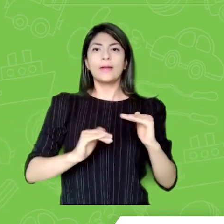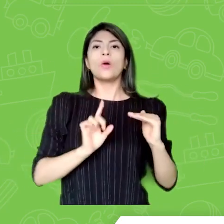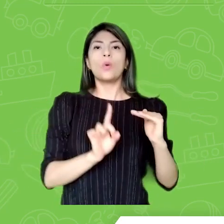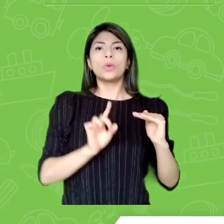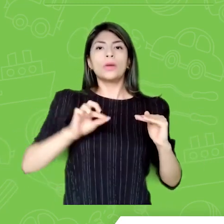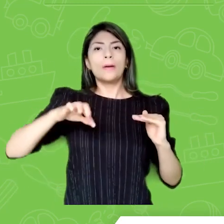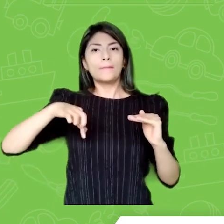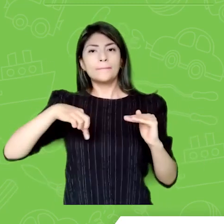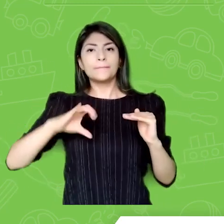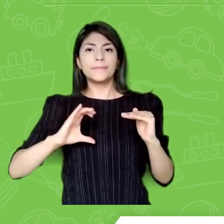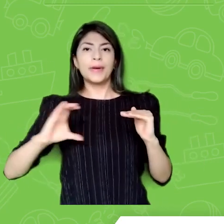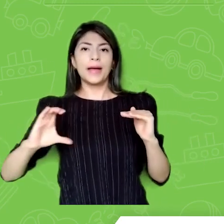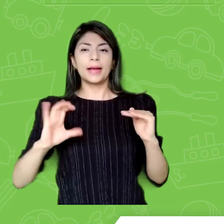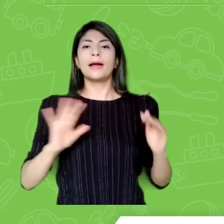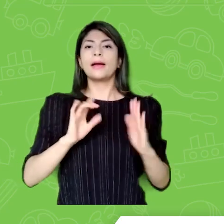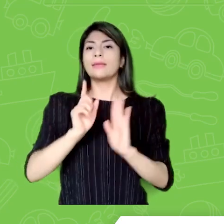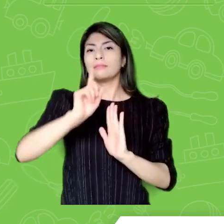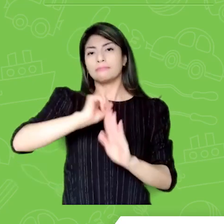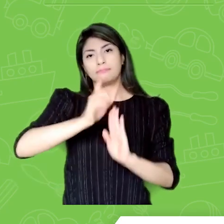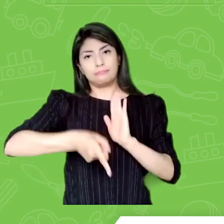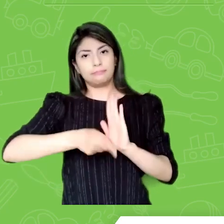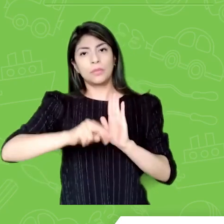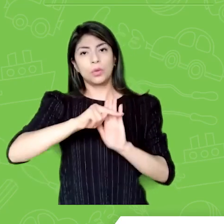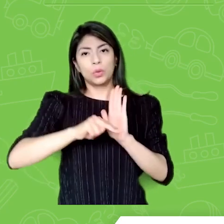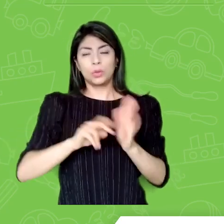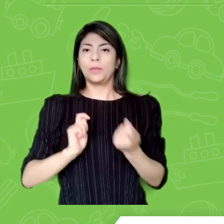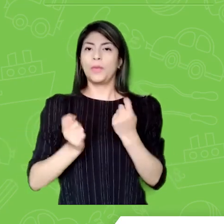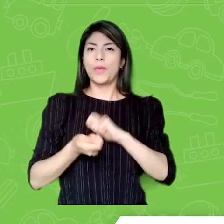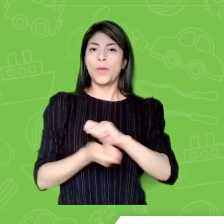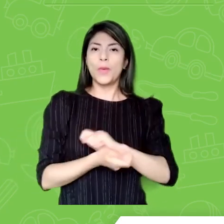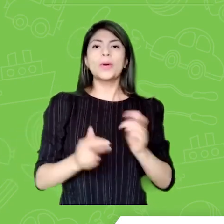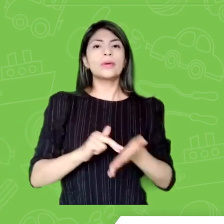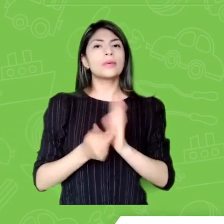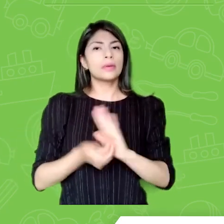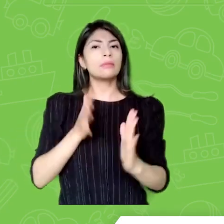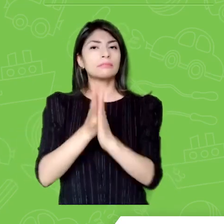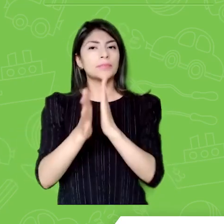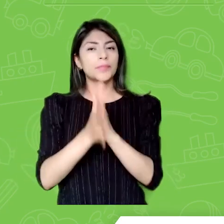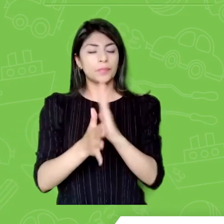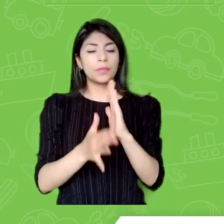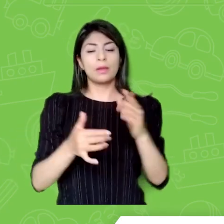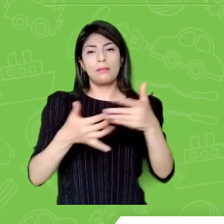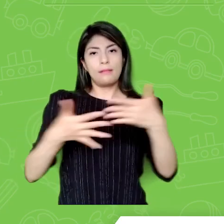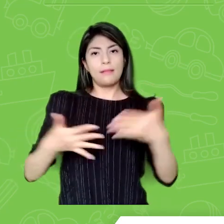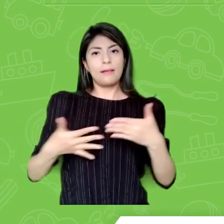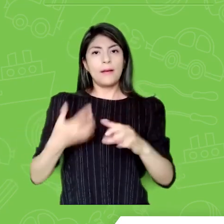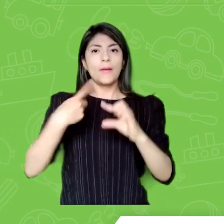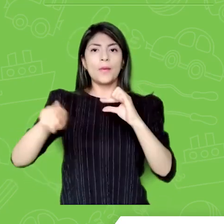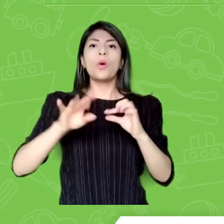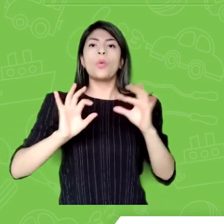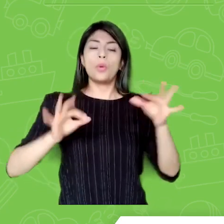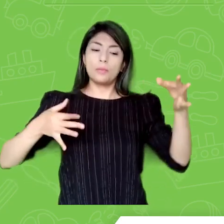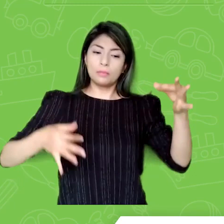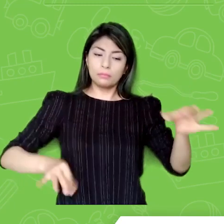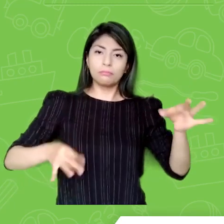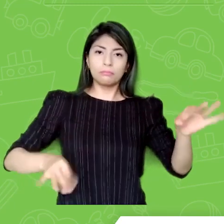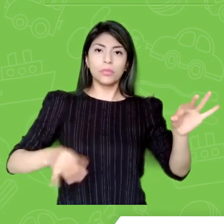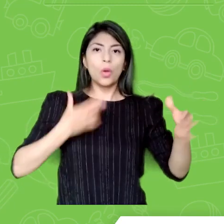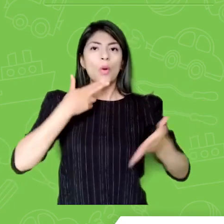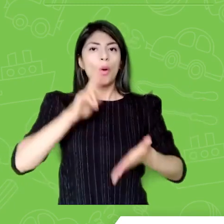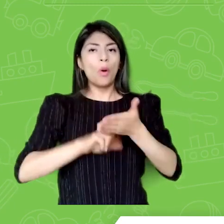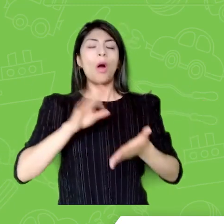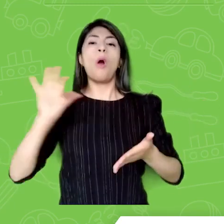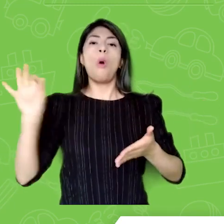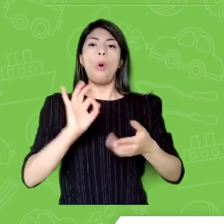1 del título 3 de la parte primera del CEPACA o de la norma que lo modifique o sustituya, de las cuales comunicarán por